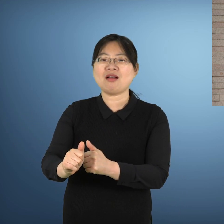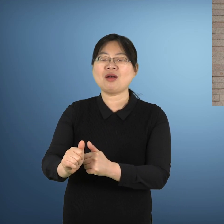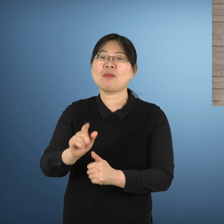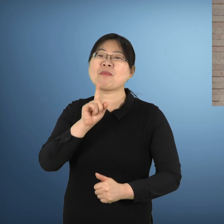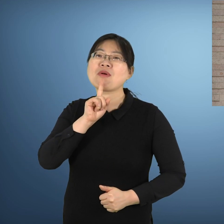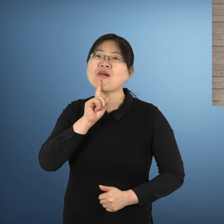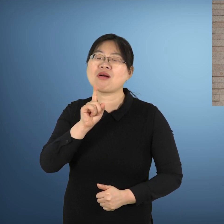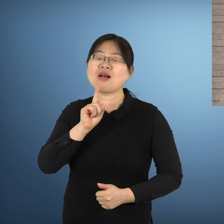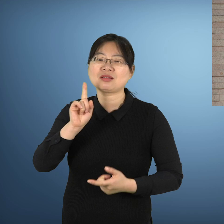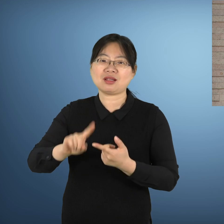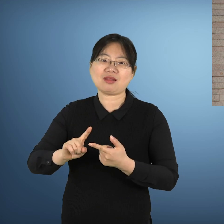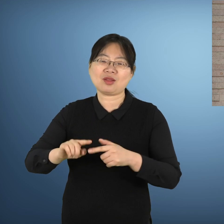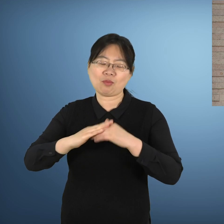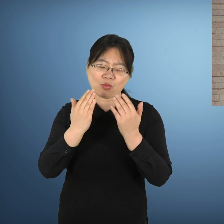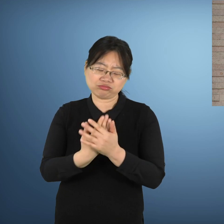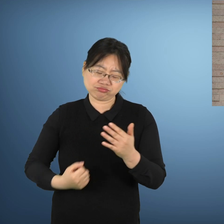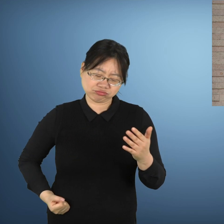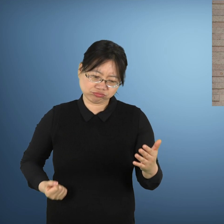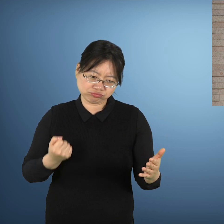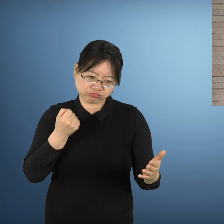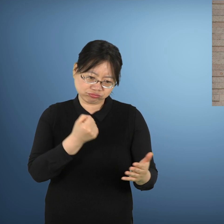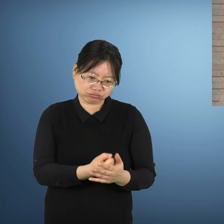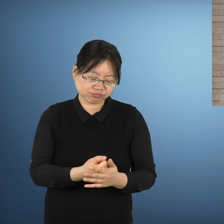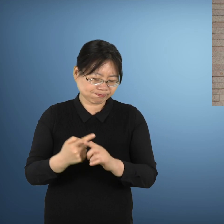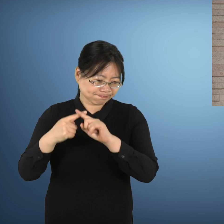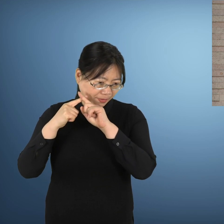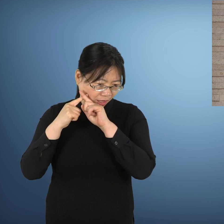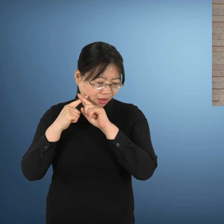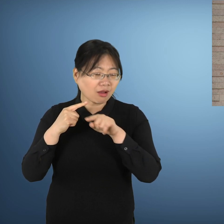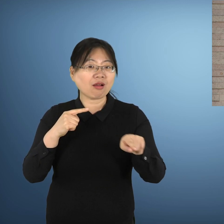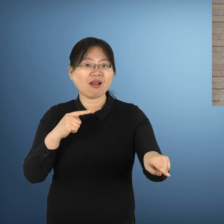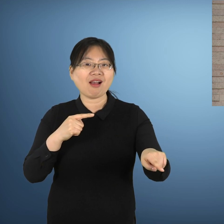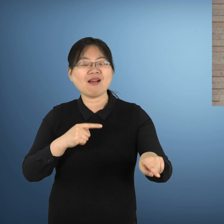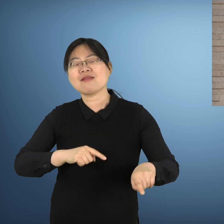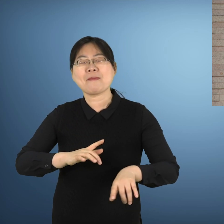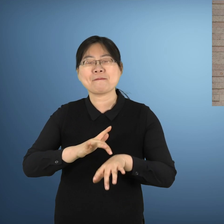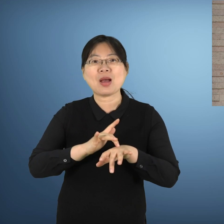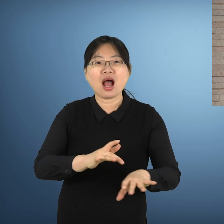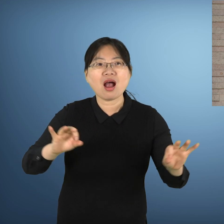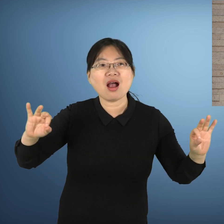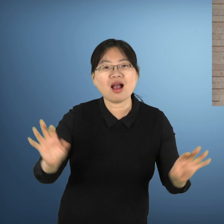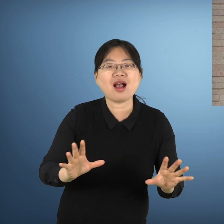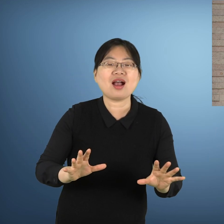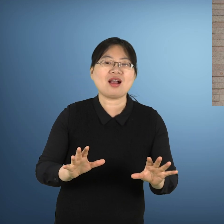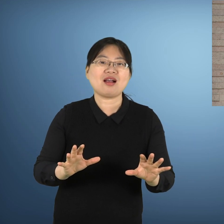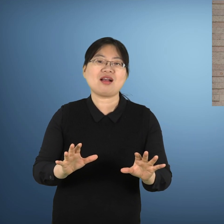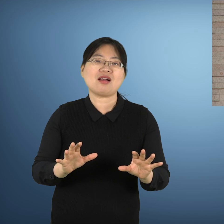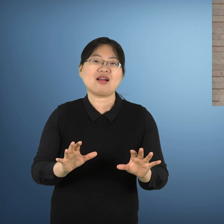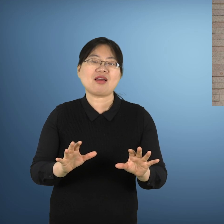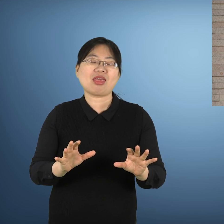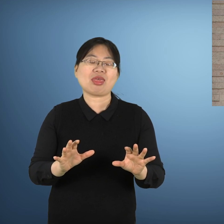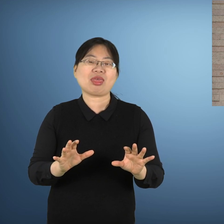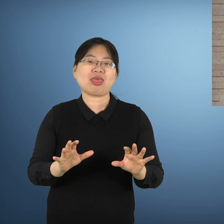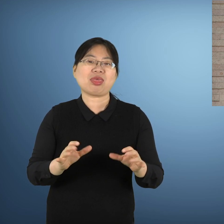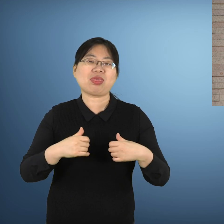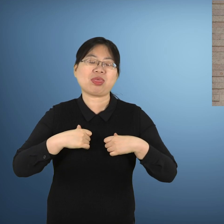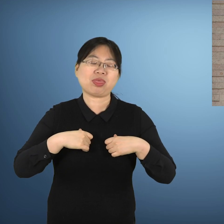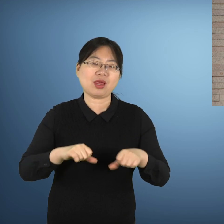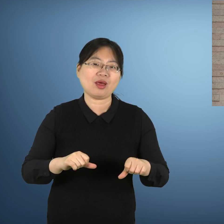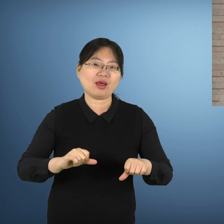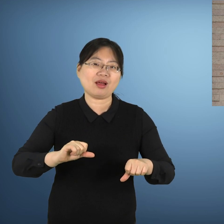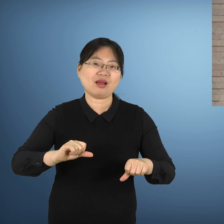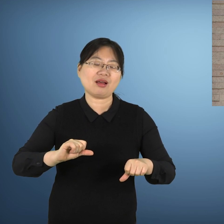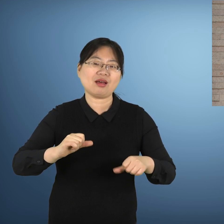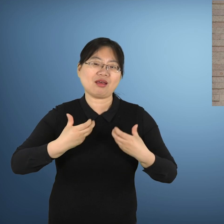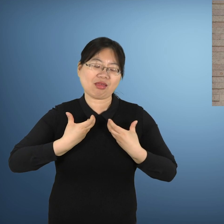자기의 모든 결단과 각오가 순식간에 무너지는 뼈아픈 실패를 경험한